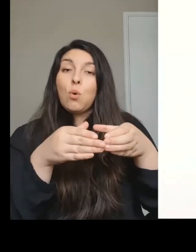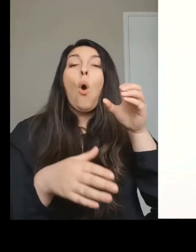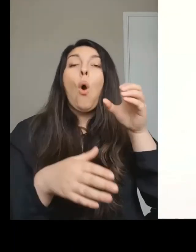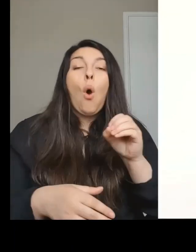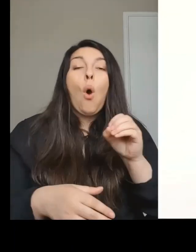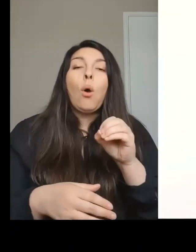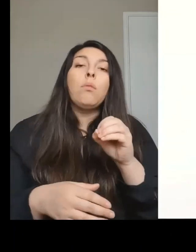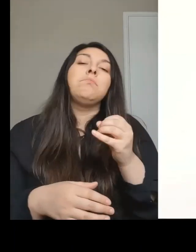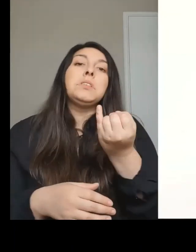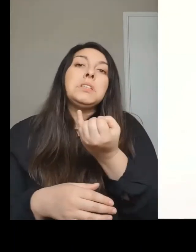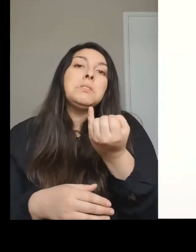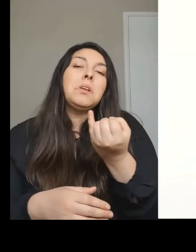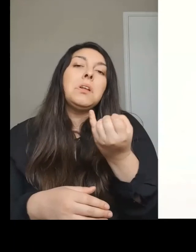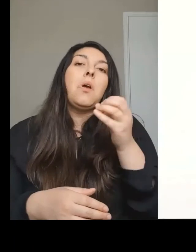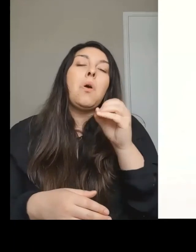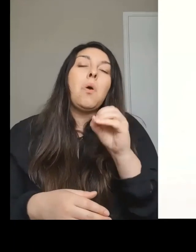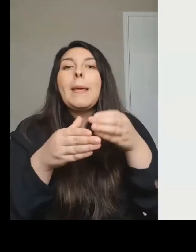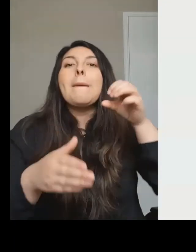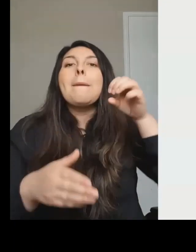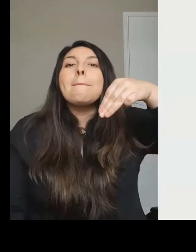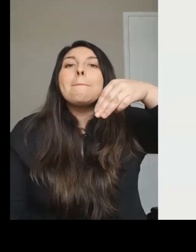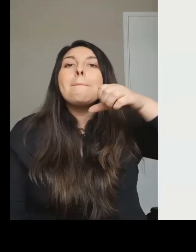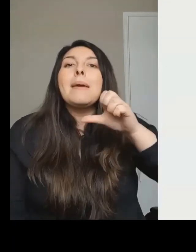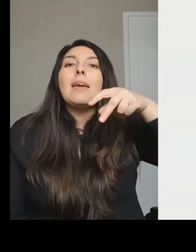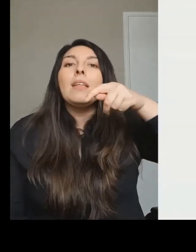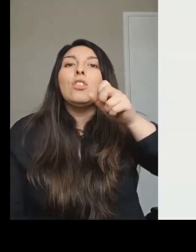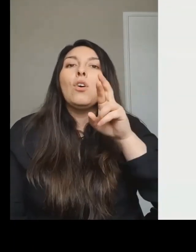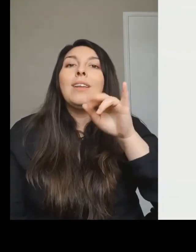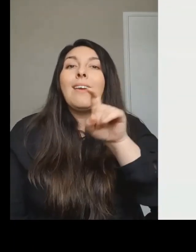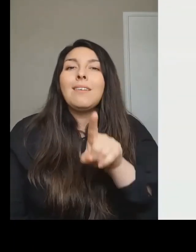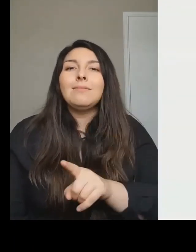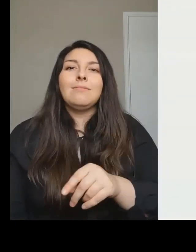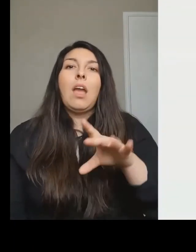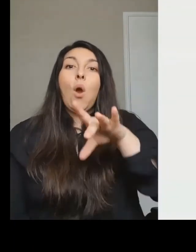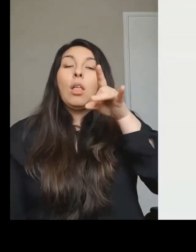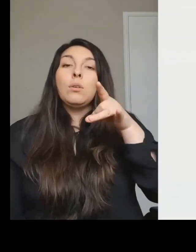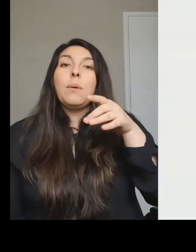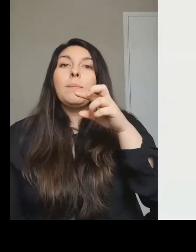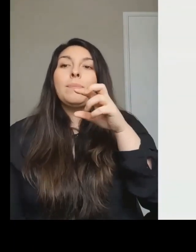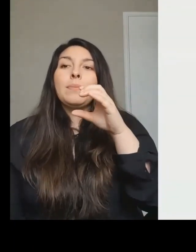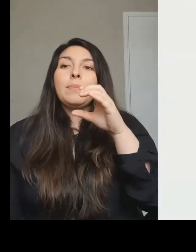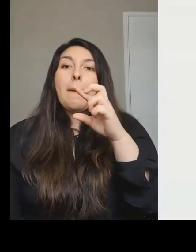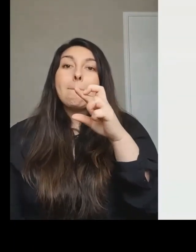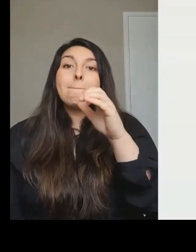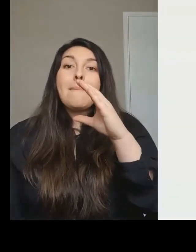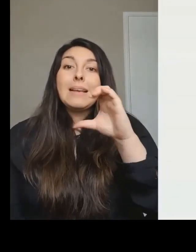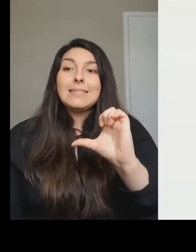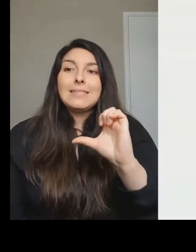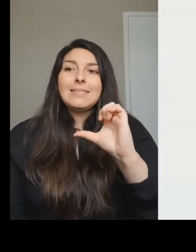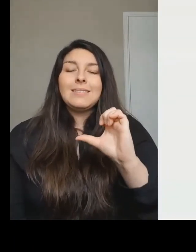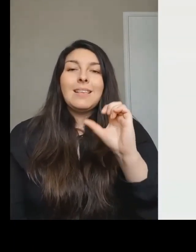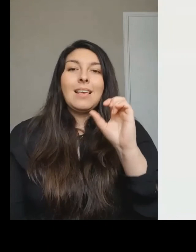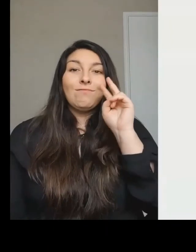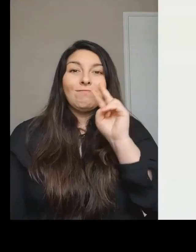Encuéntranos en las redes como PASE-UACH-C de Puertomont o en PASE.UACH.cl.